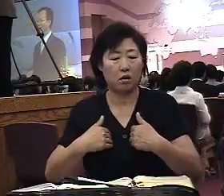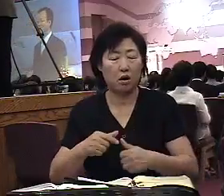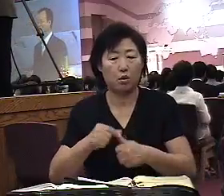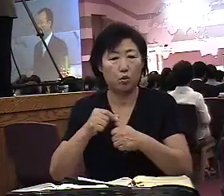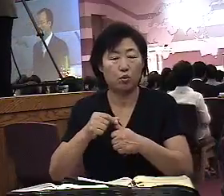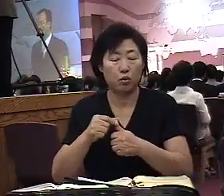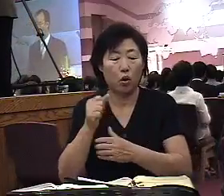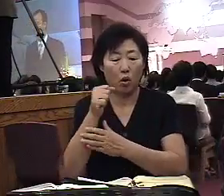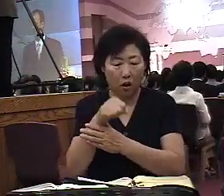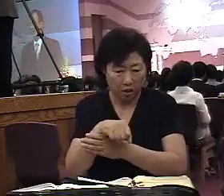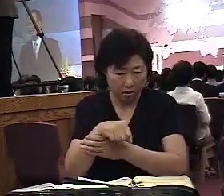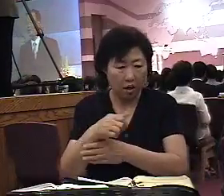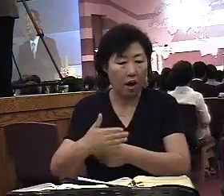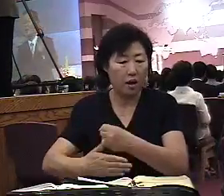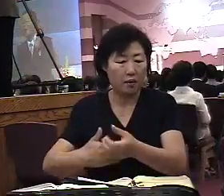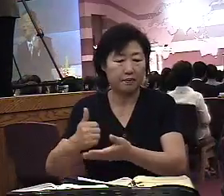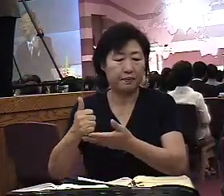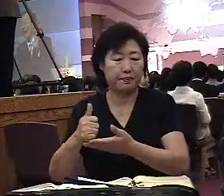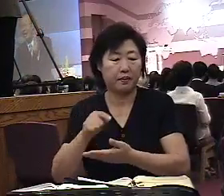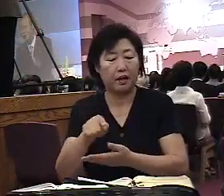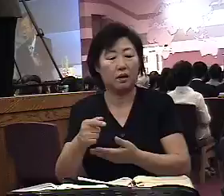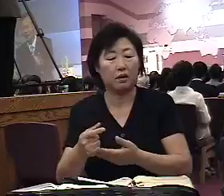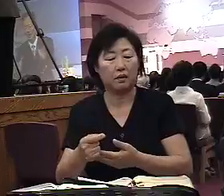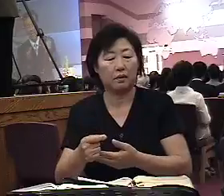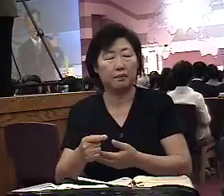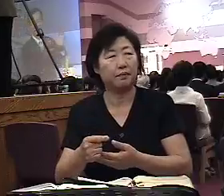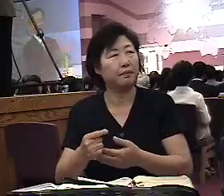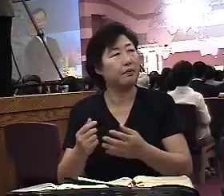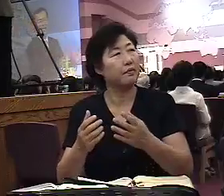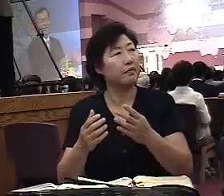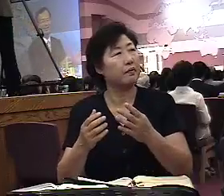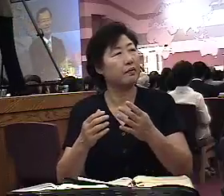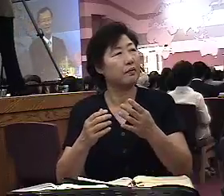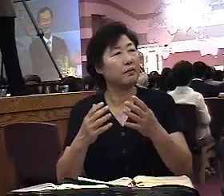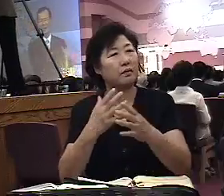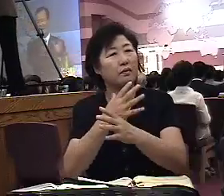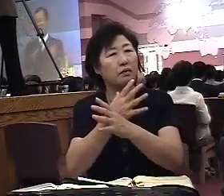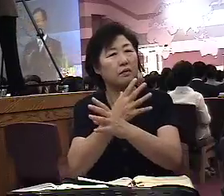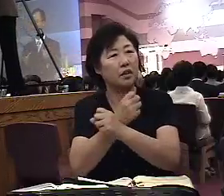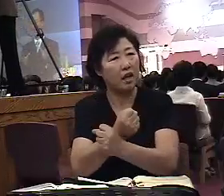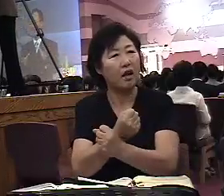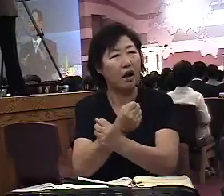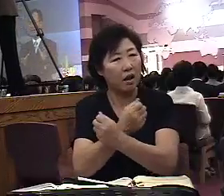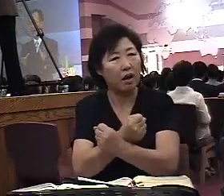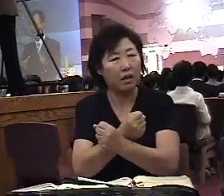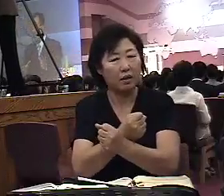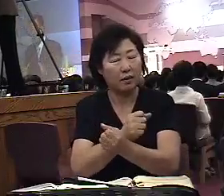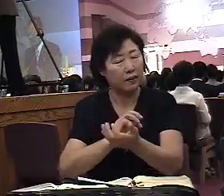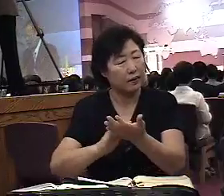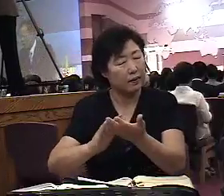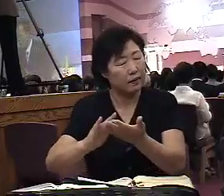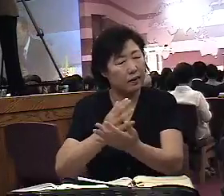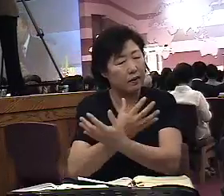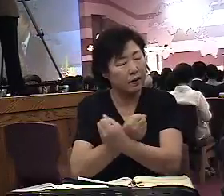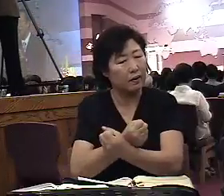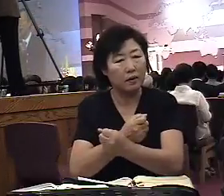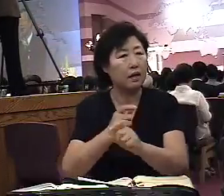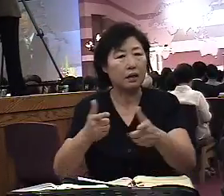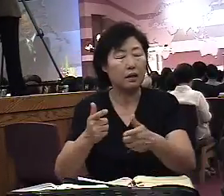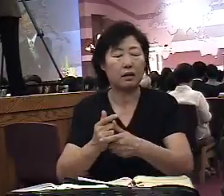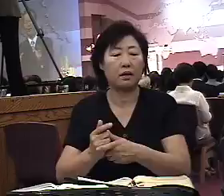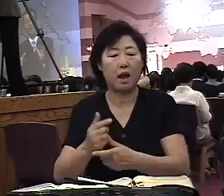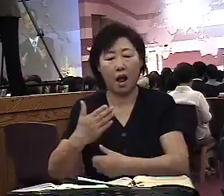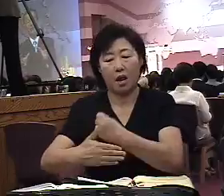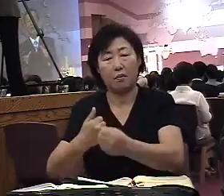구속을 허락하시는 하나님. 이것은 contract, 계산이 따라 있는 계약이 아니라 하나님의